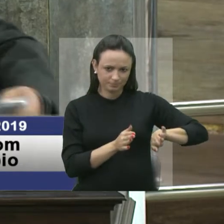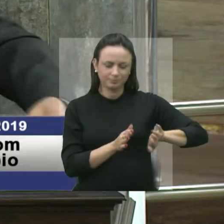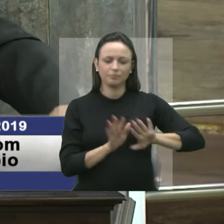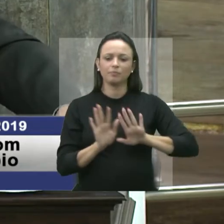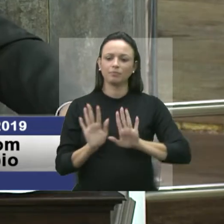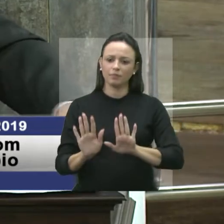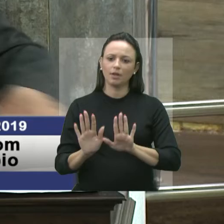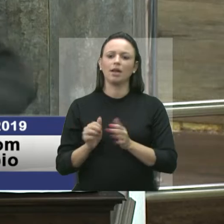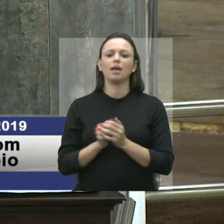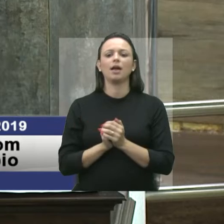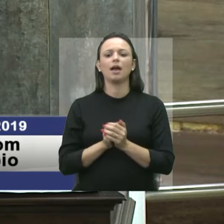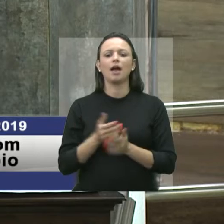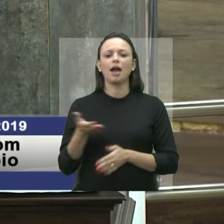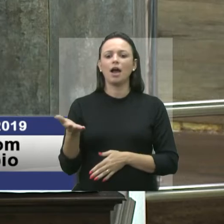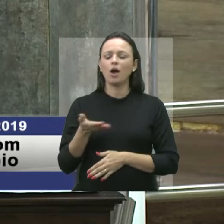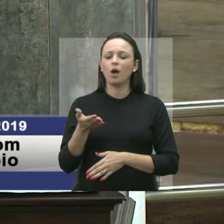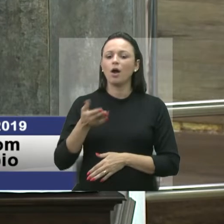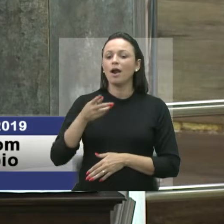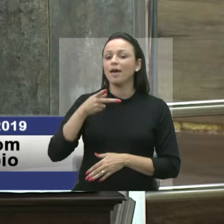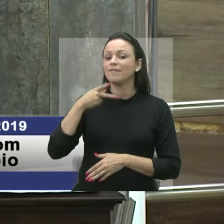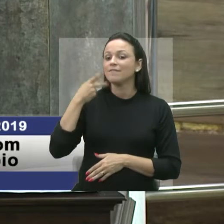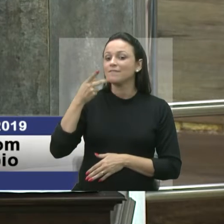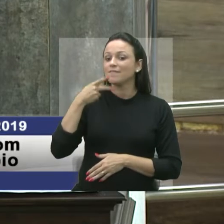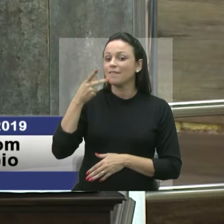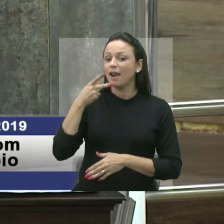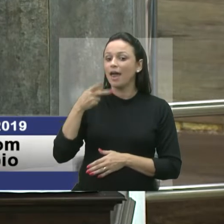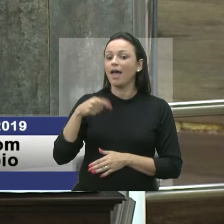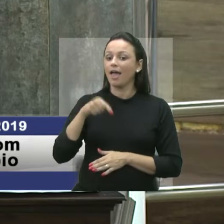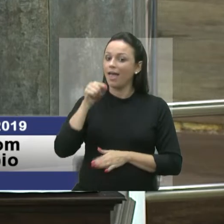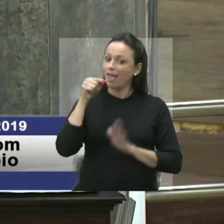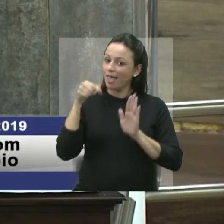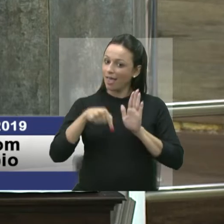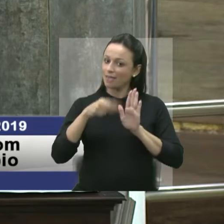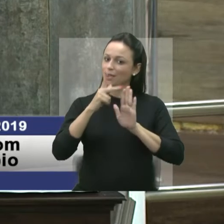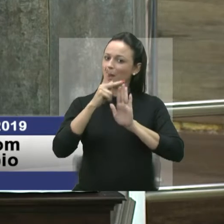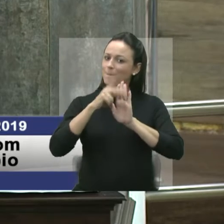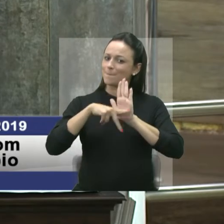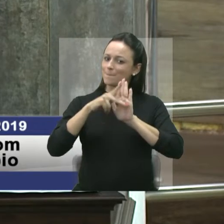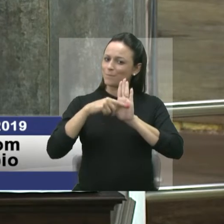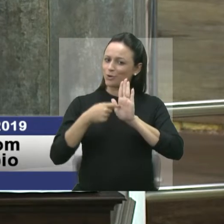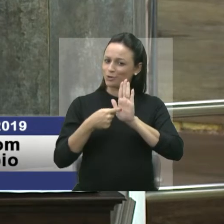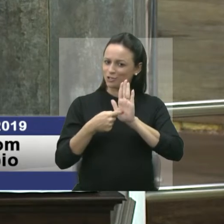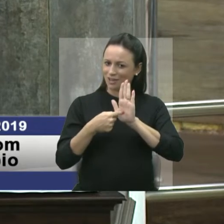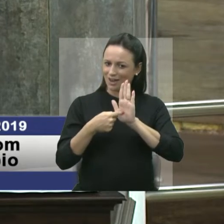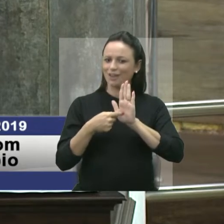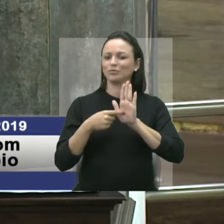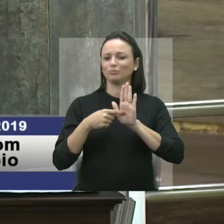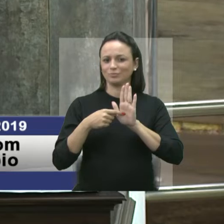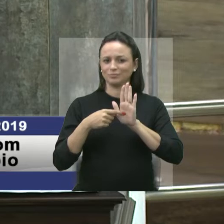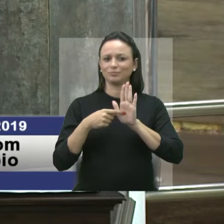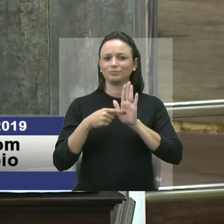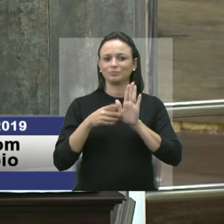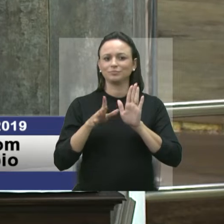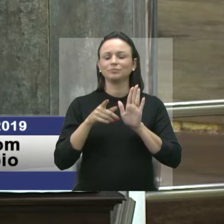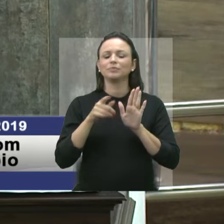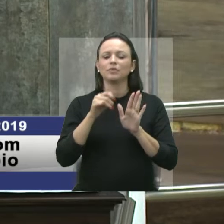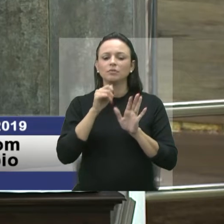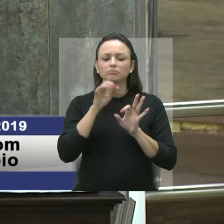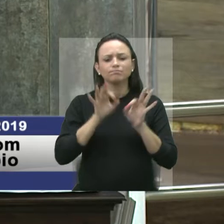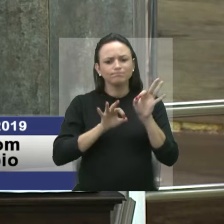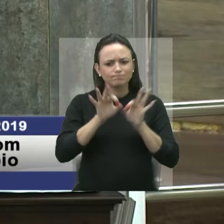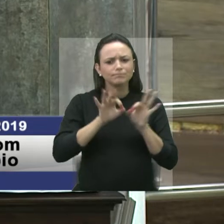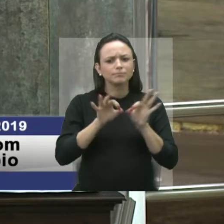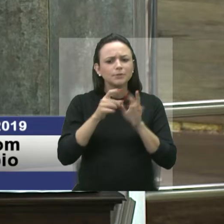falar sobre um projeto que nós criamos, aliás, estamos ainda trabalhando na formatação